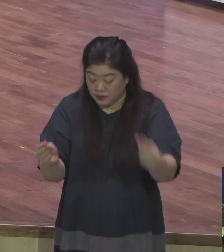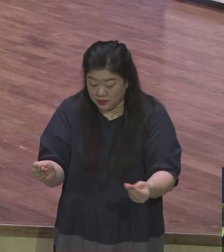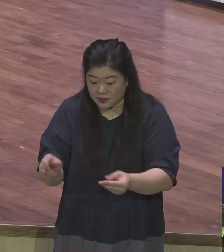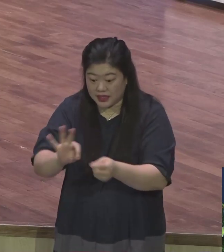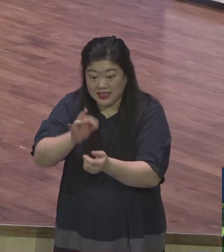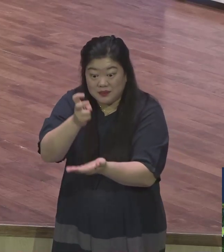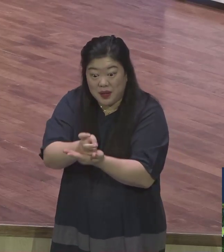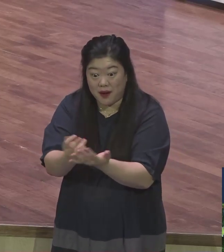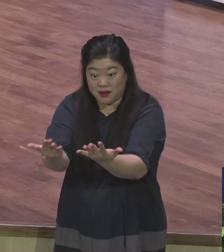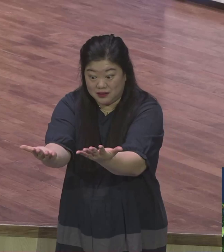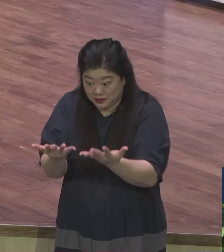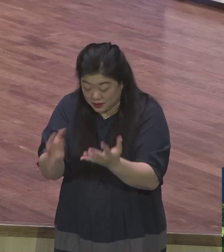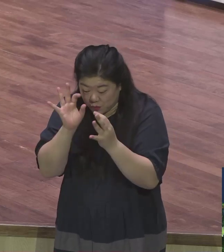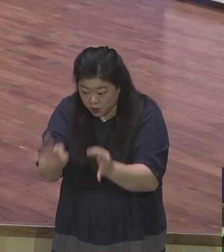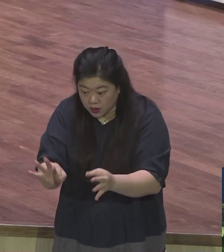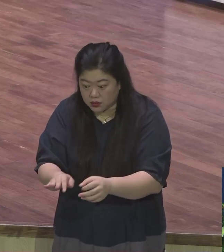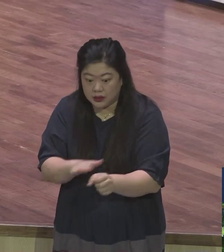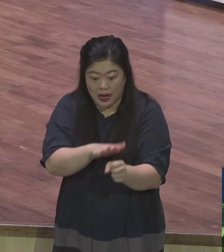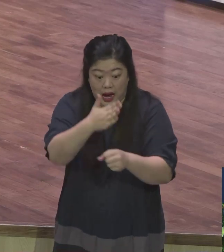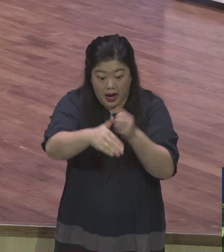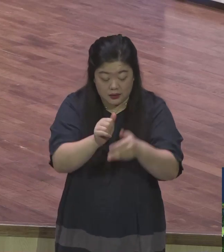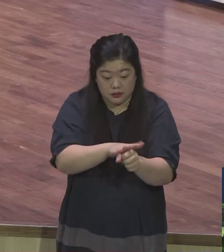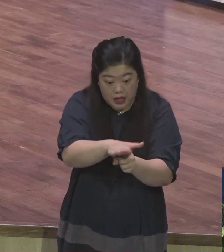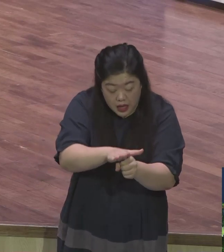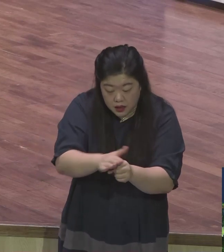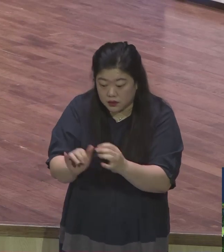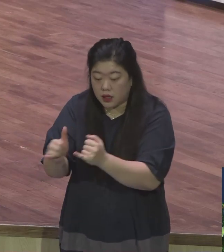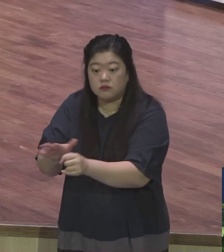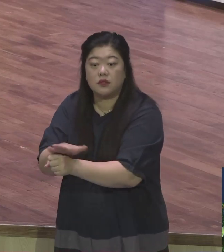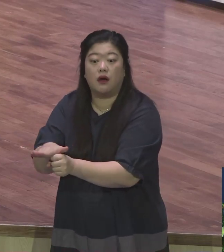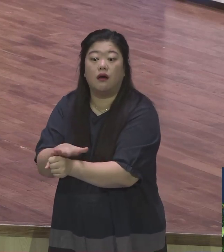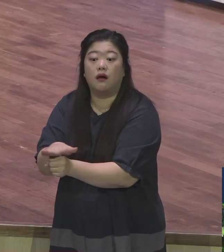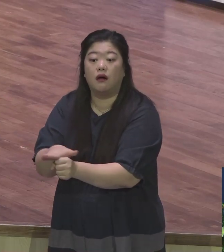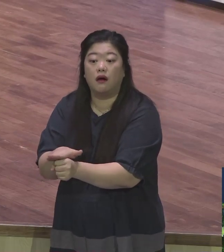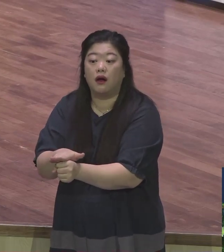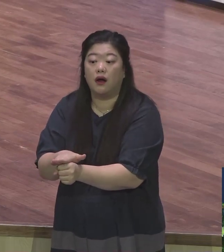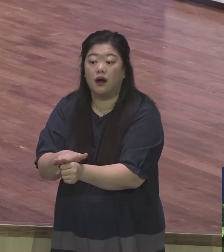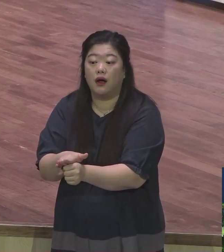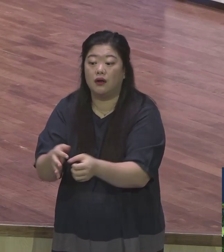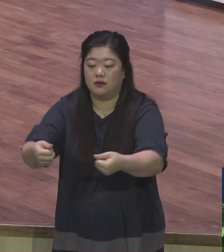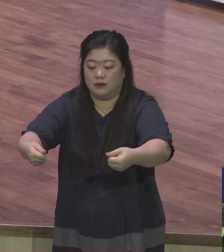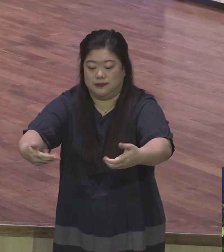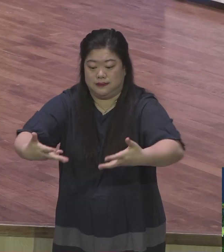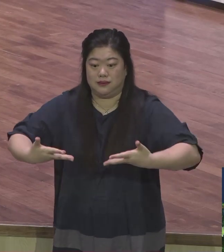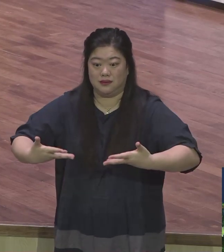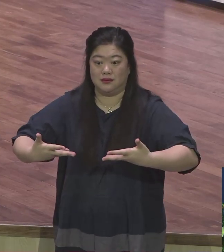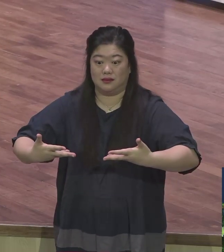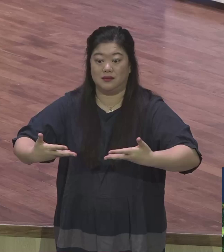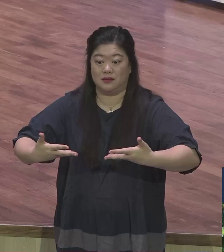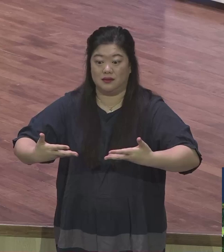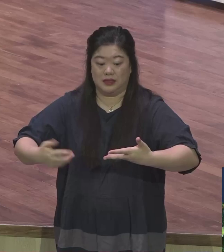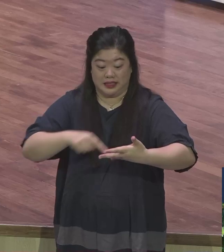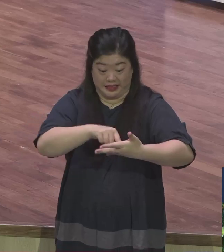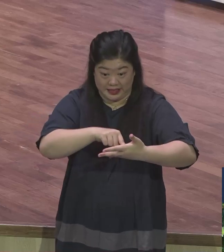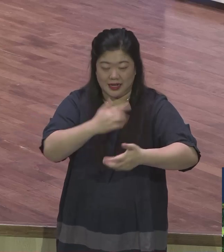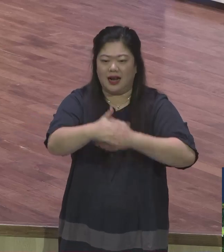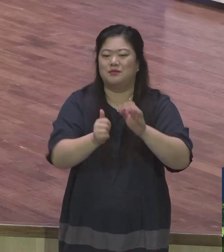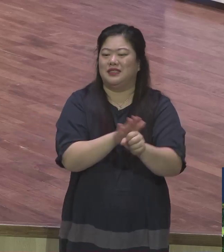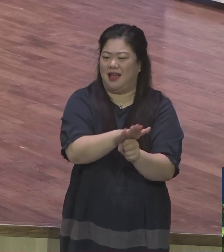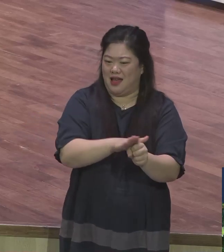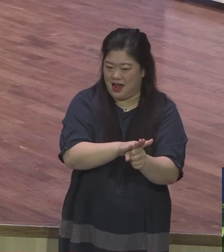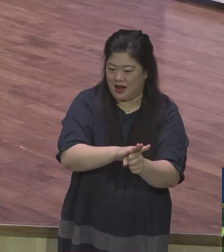사람을 사랑하는 것이다. 하나님과의 관계 사랑과의 관계에 대해서 이 주니 식계명은